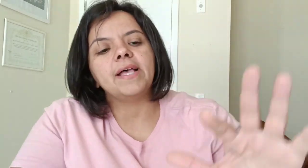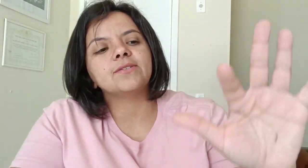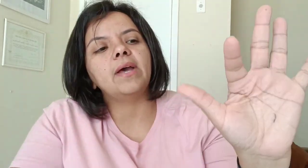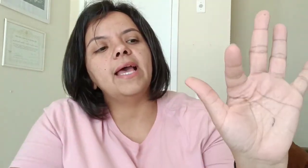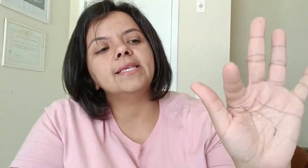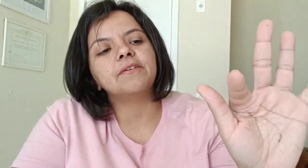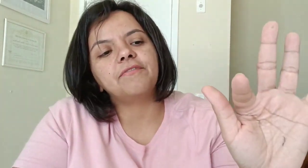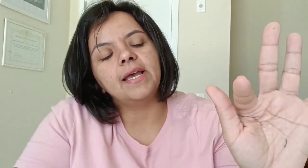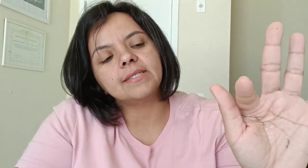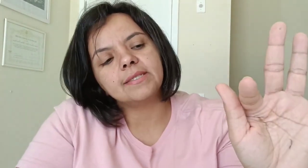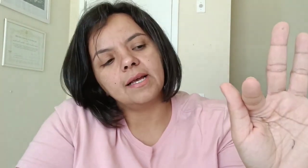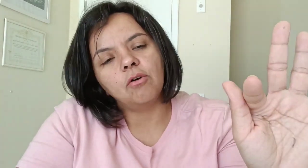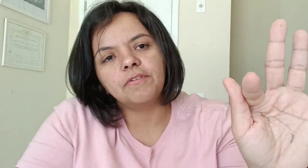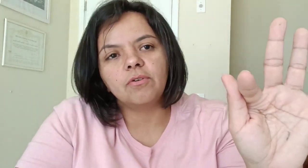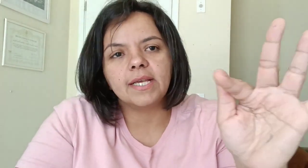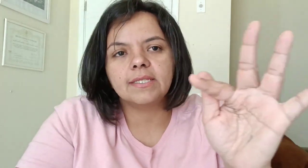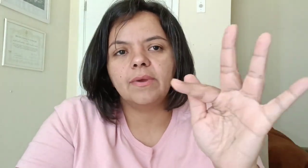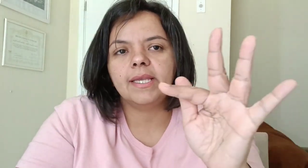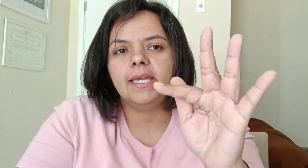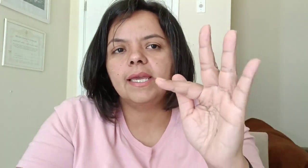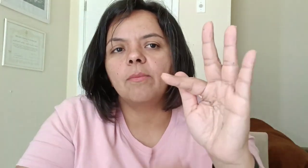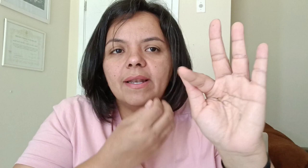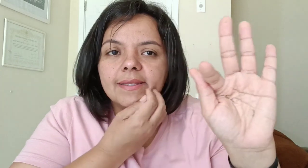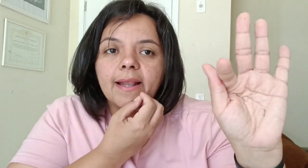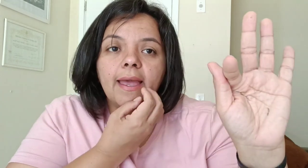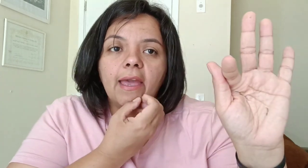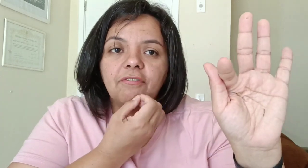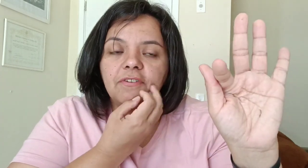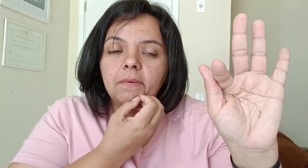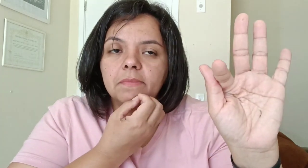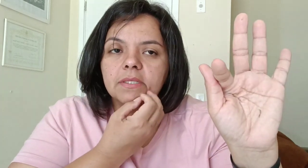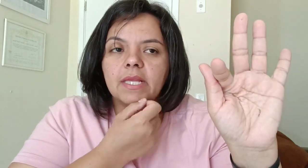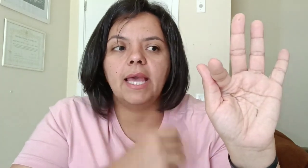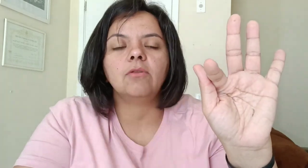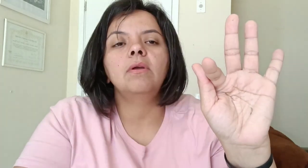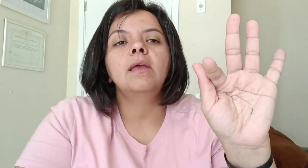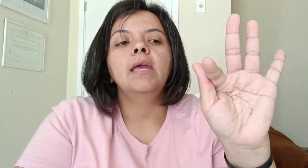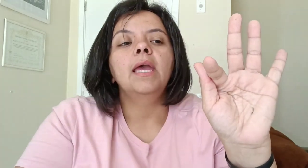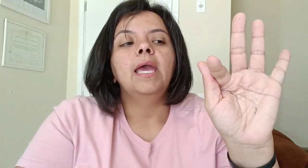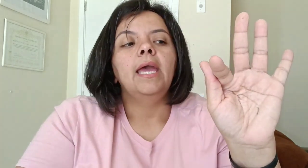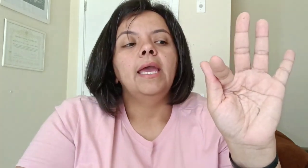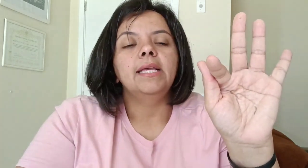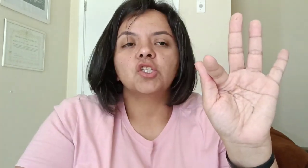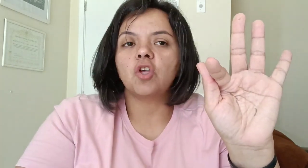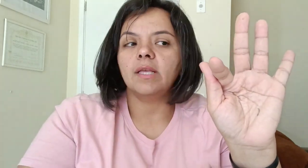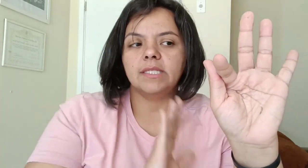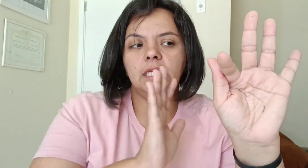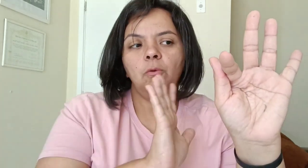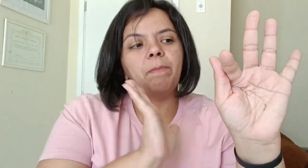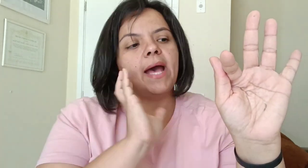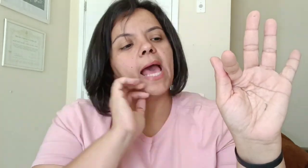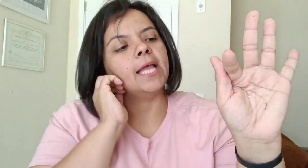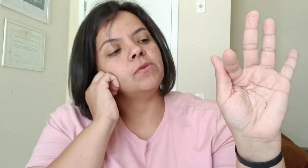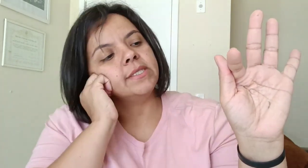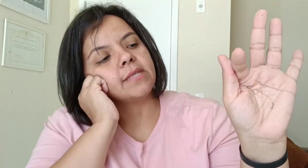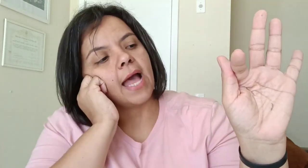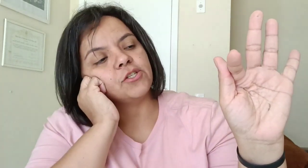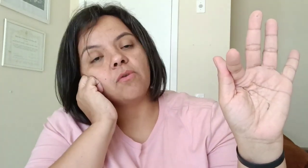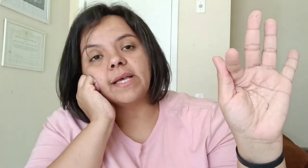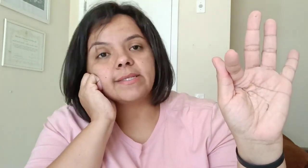faço essa configuração aqui, que é uma letra F, certo? Sozinho, parado, estático, assim